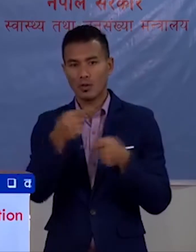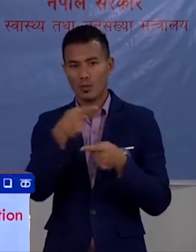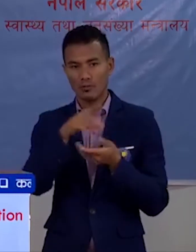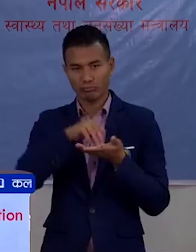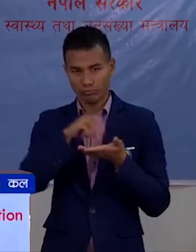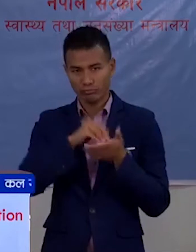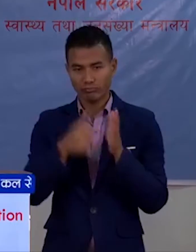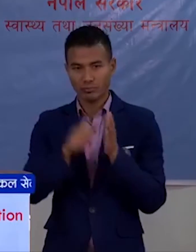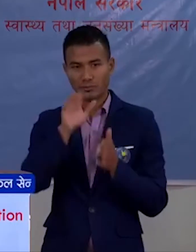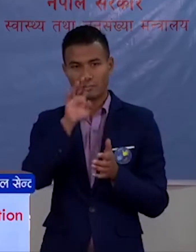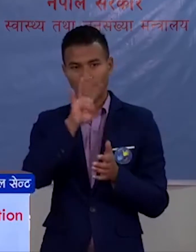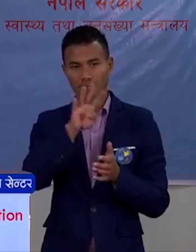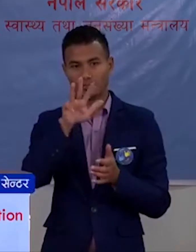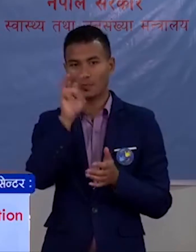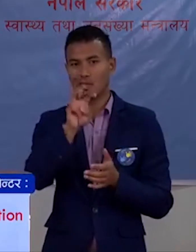संख्या